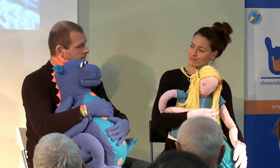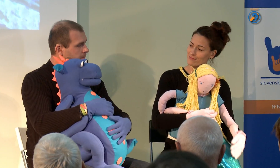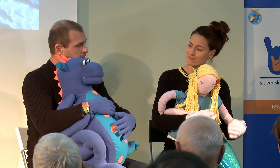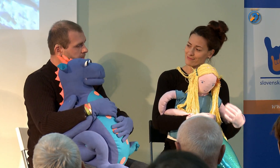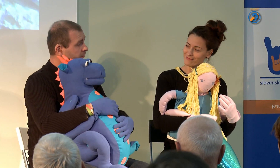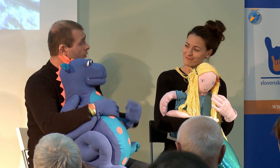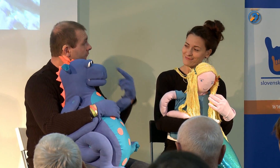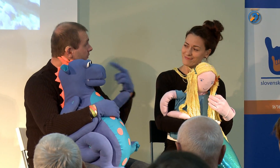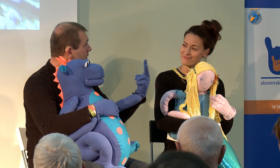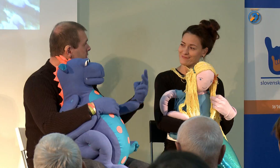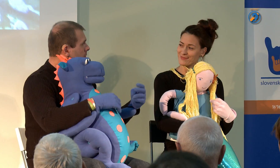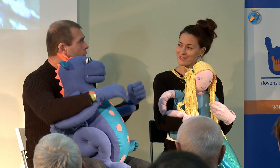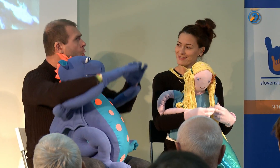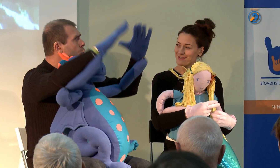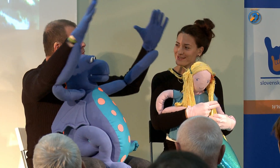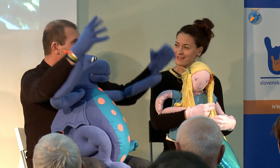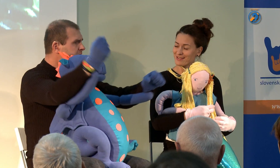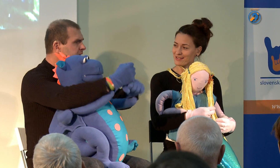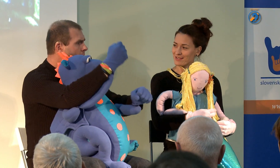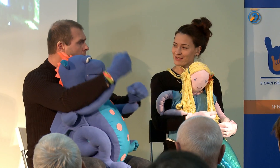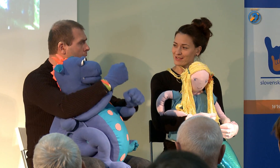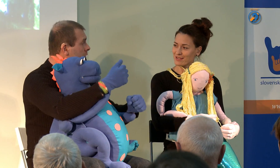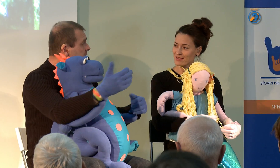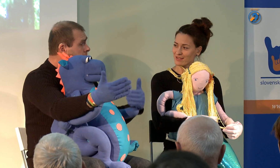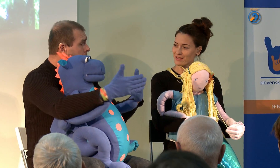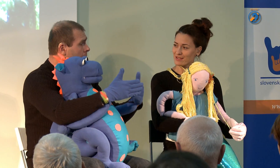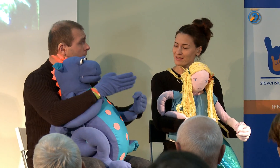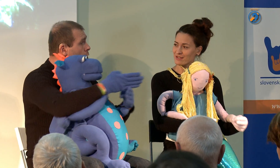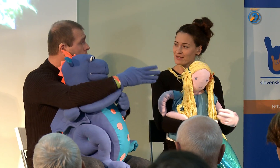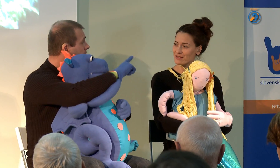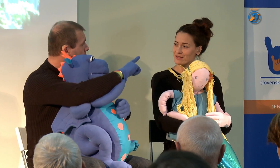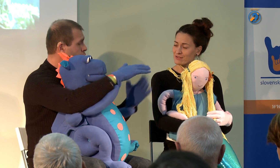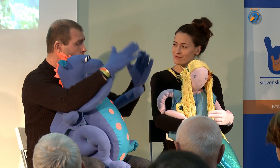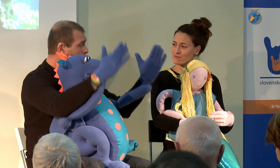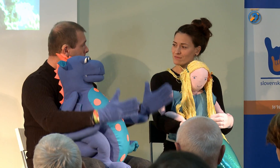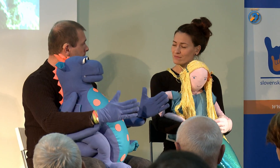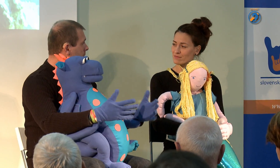Videl sem ogromno skalo, ki je zapirala vhod.